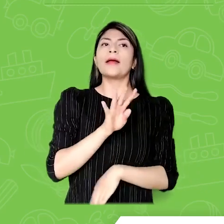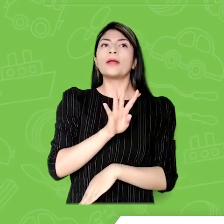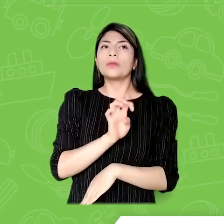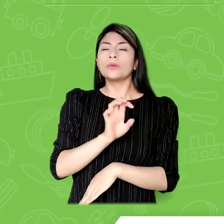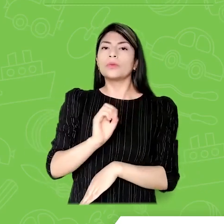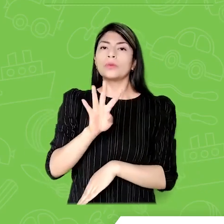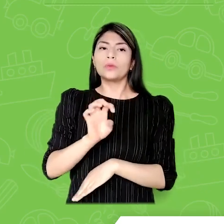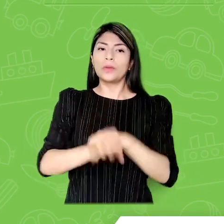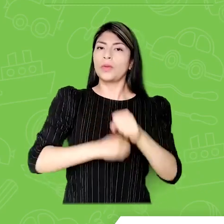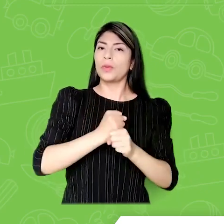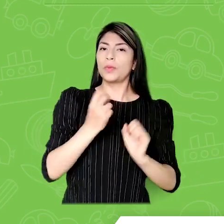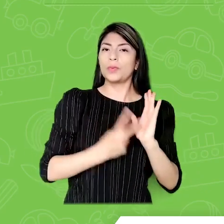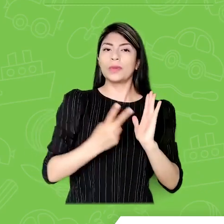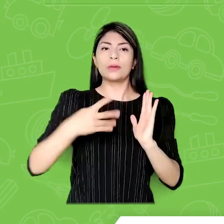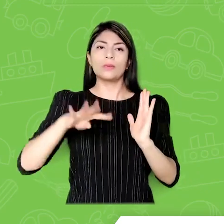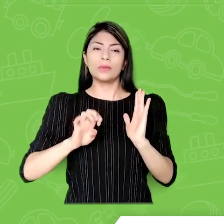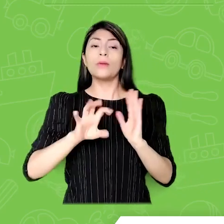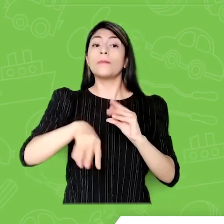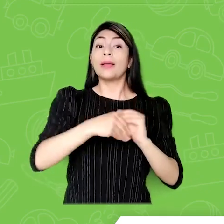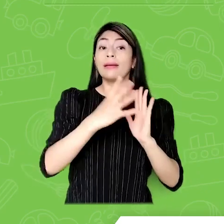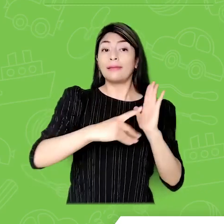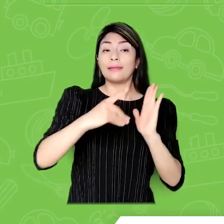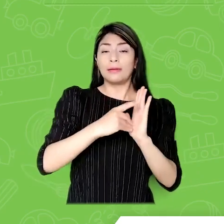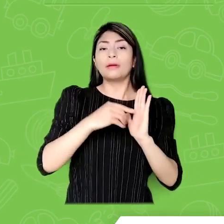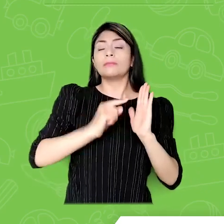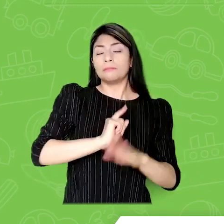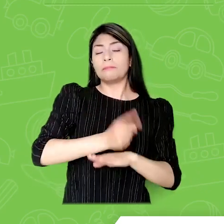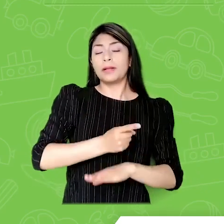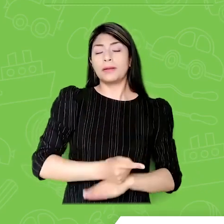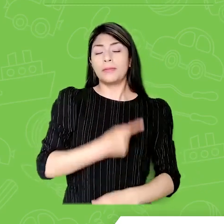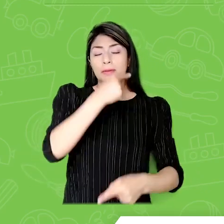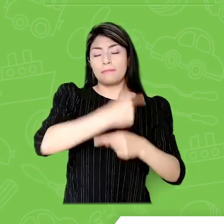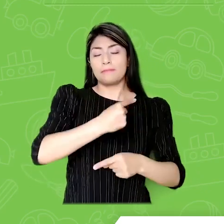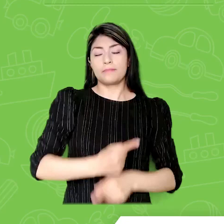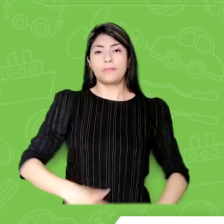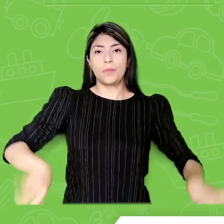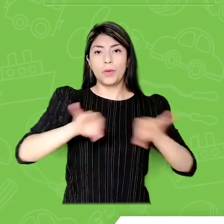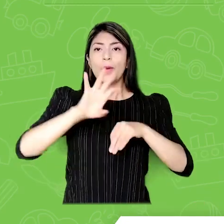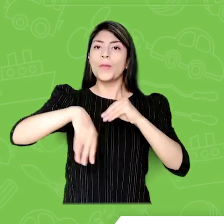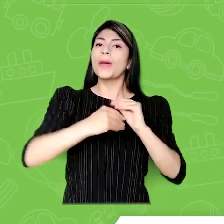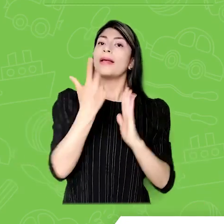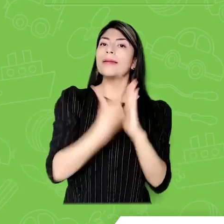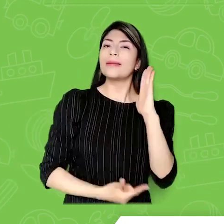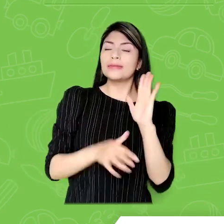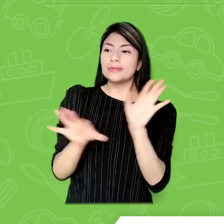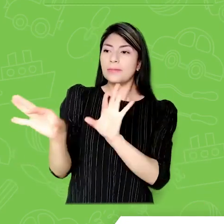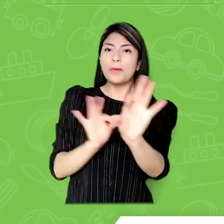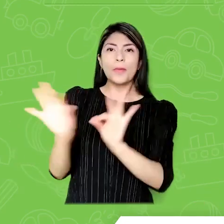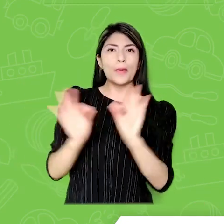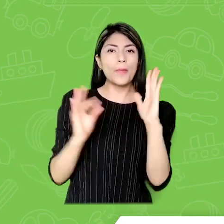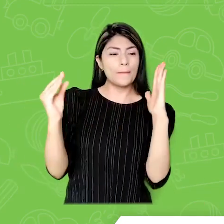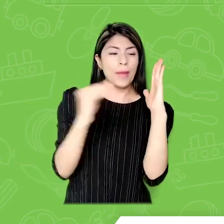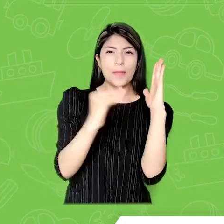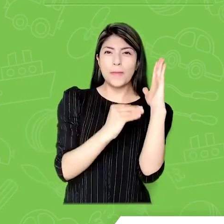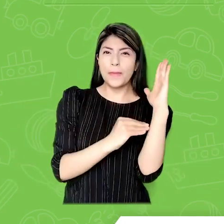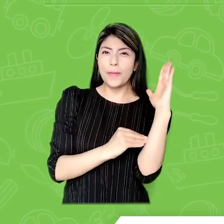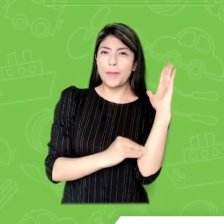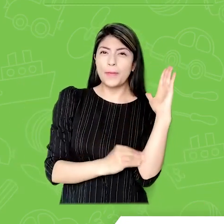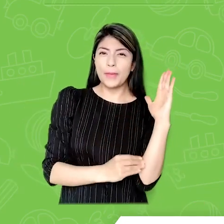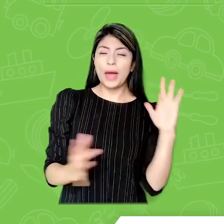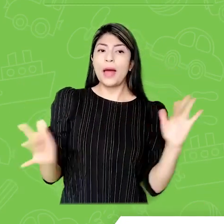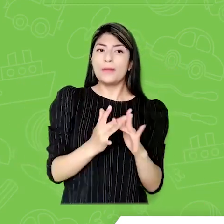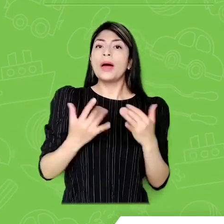2004 y en los decretos reglamentarios. Para el efecto, las listas de elegibles que se conformen en aplicación del